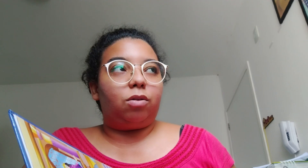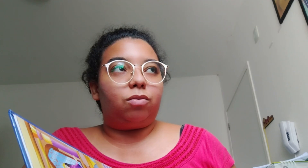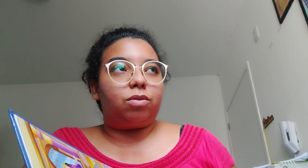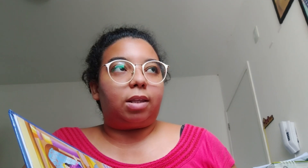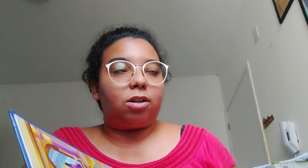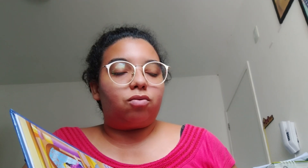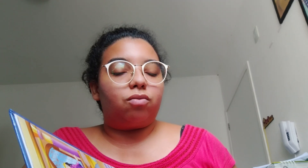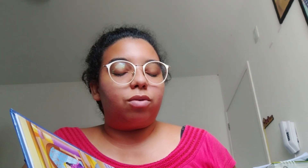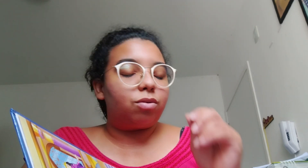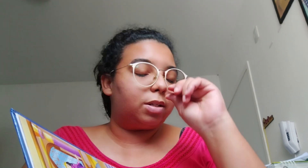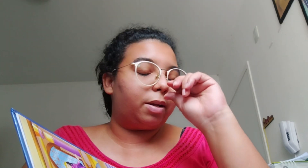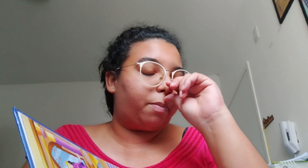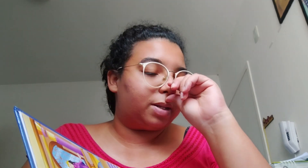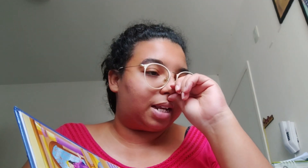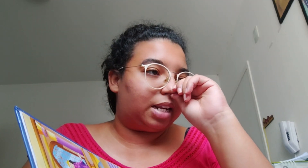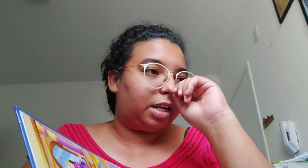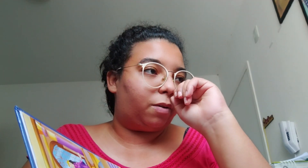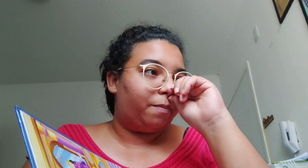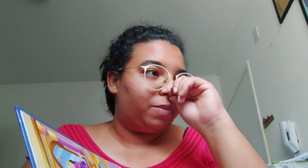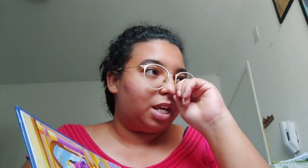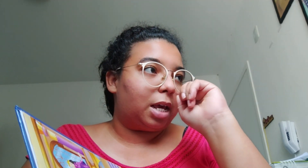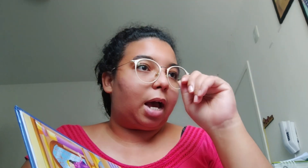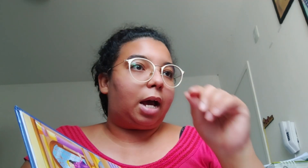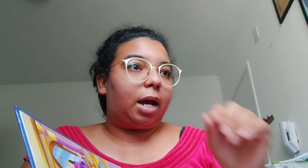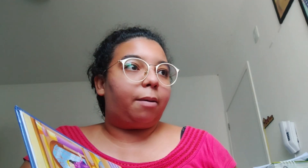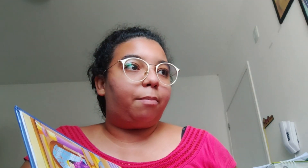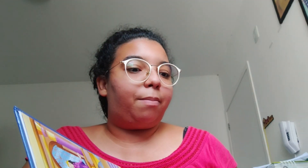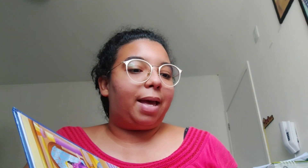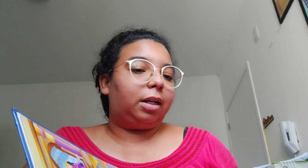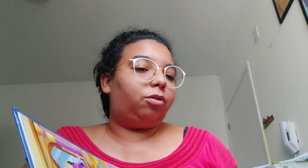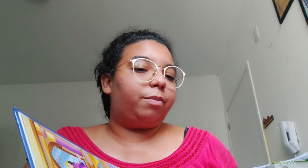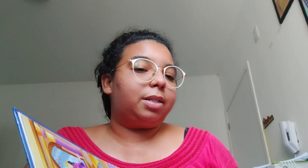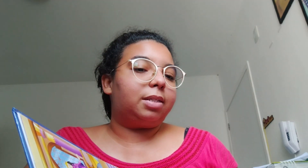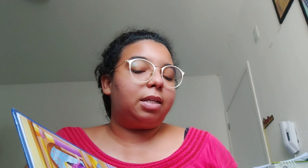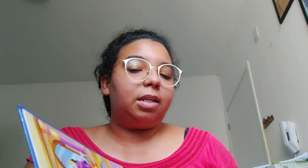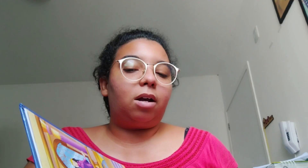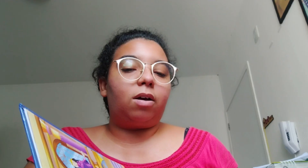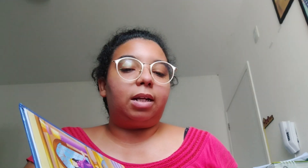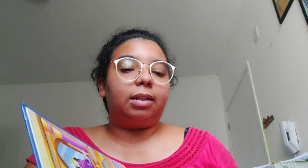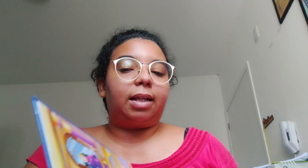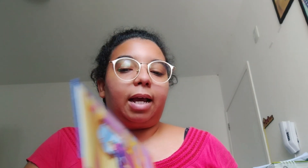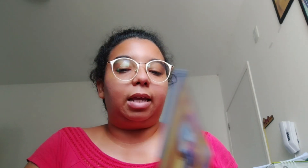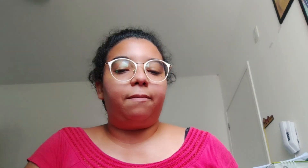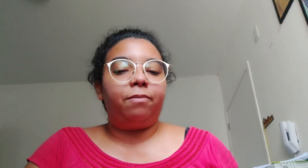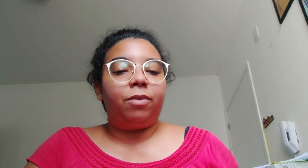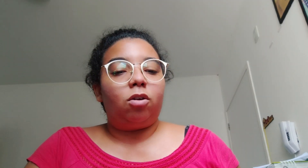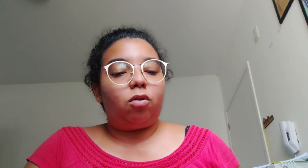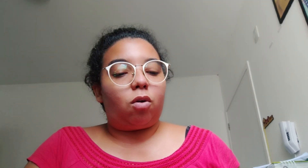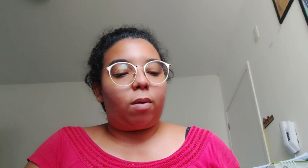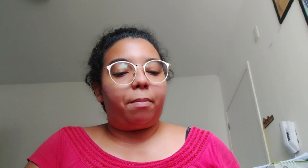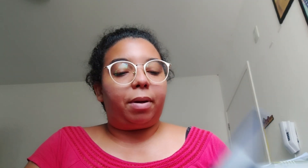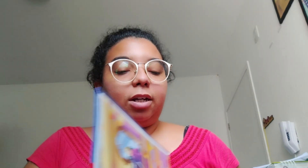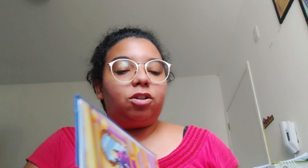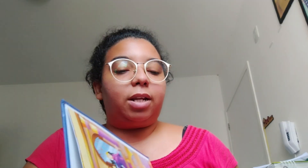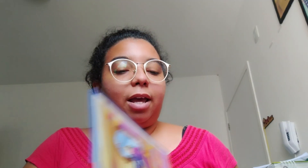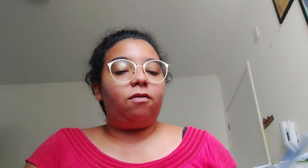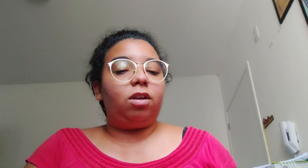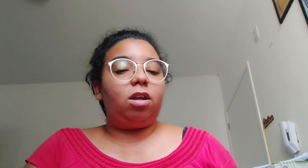os Três Ursos. Depois ela leu A Bela Adormecida e agora ela tá aqui com a Branca de Neve. E